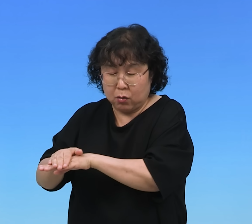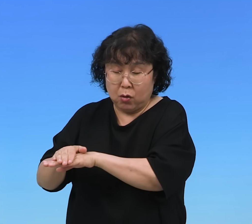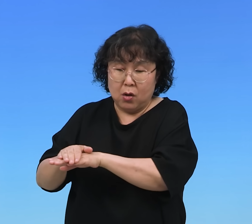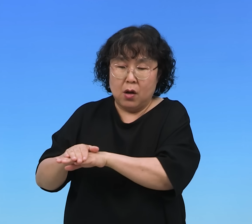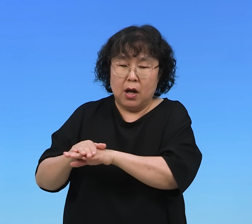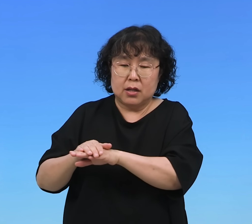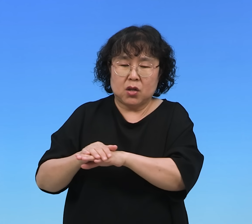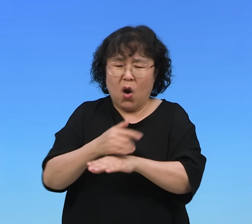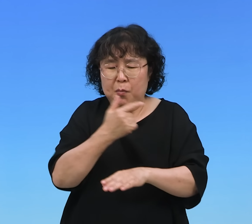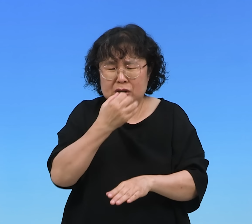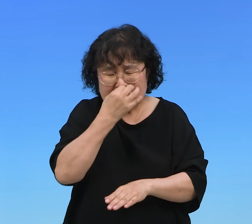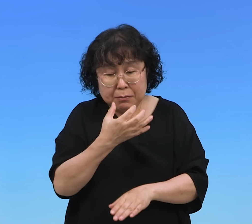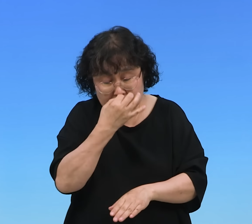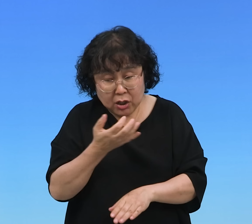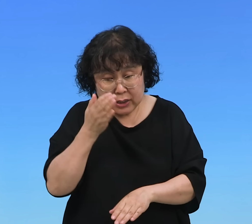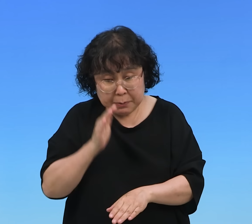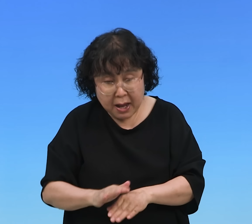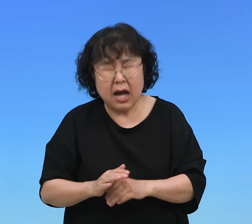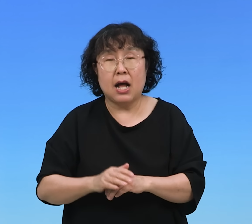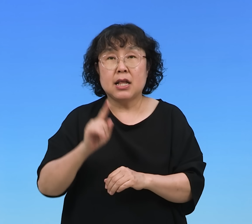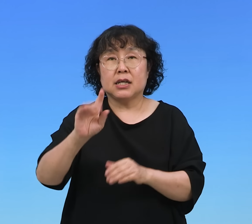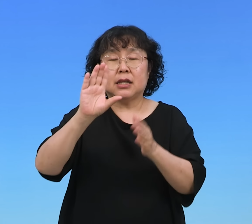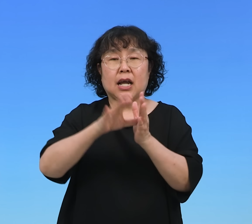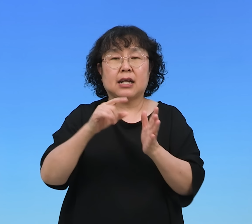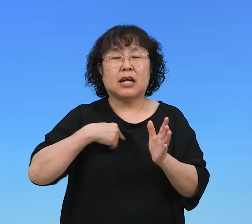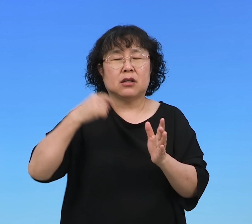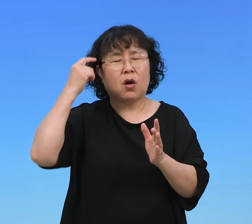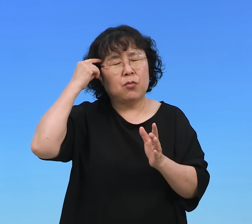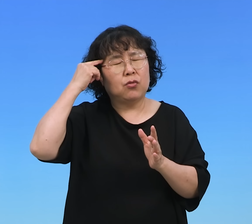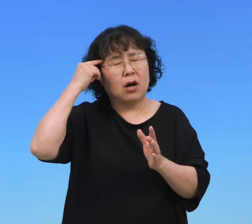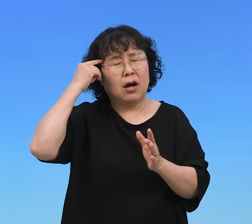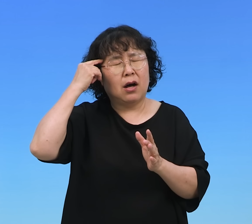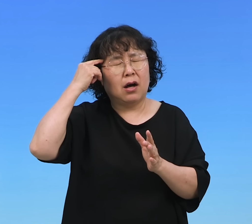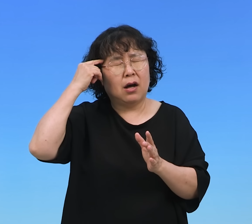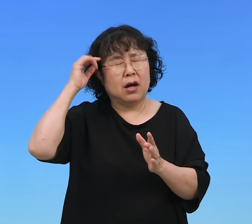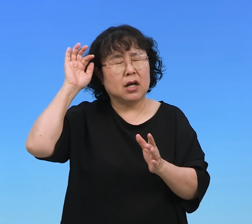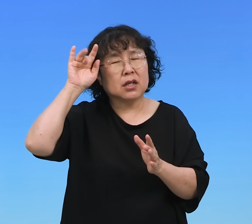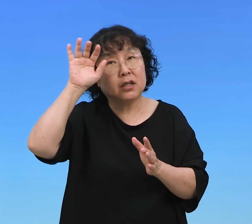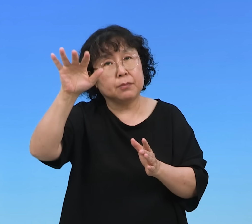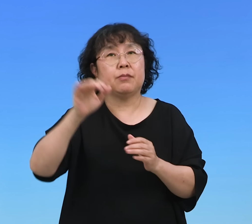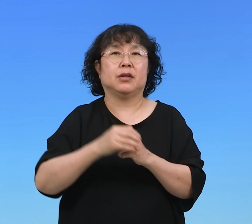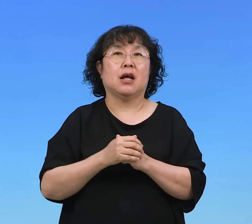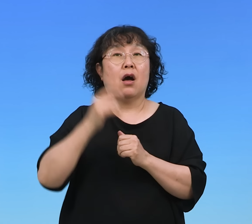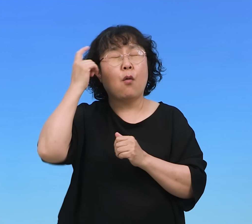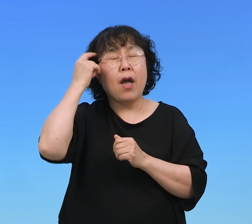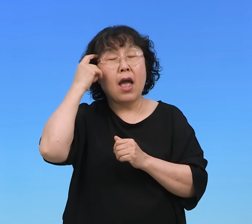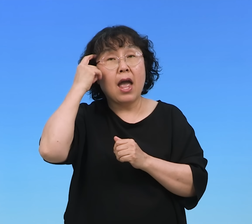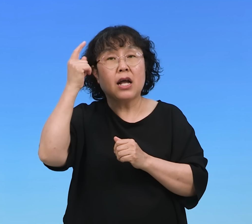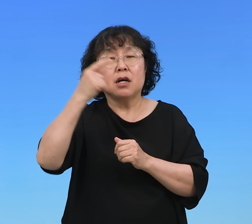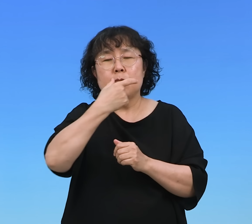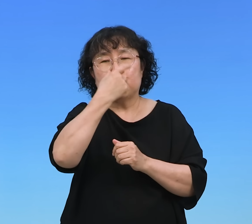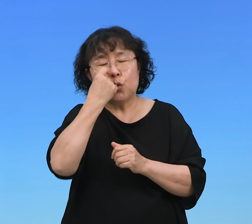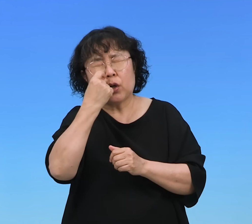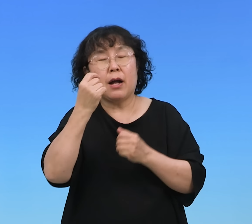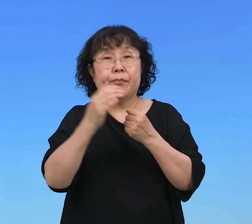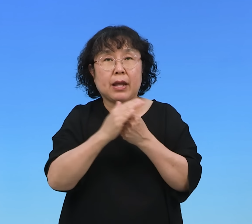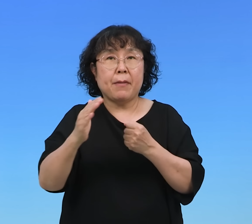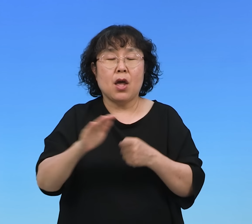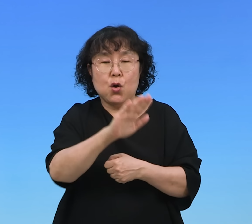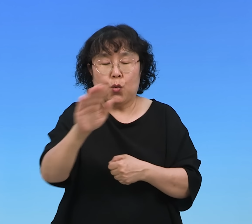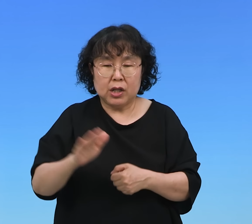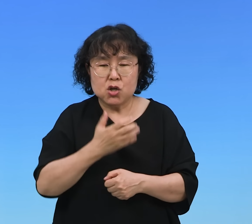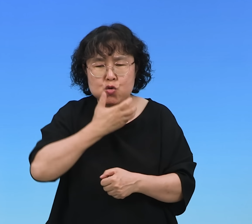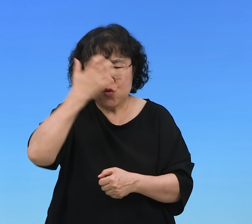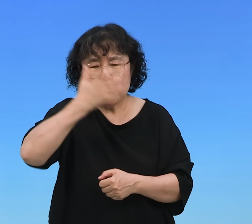됐지만 저는 그때가 너무너무 그리워요. 왜 그립습니까? 그 결핍이 있었기 때문에 그 결핍을